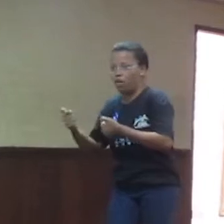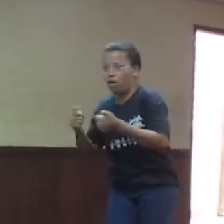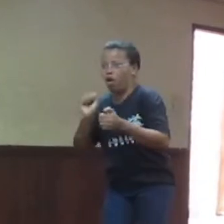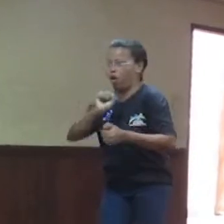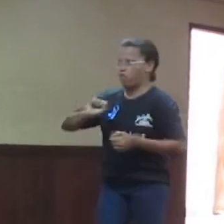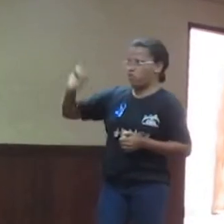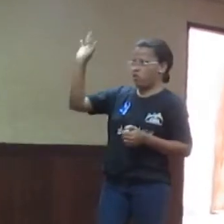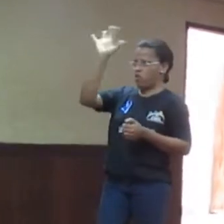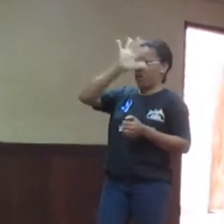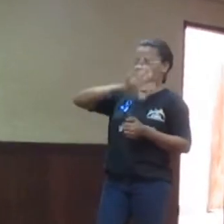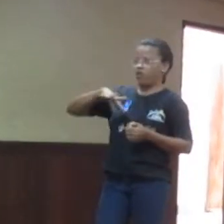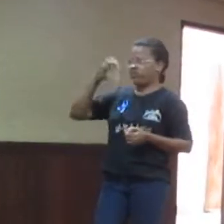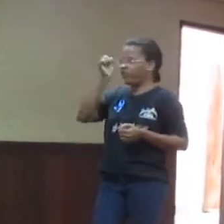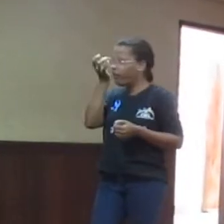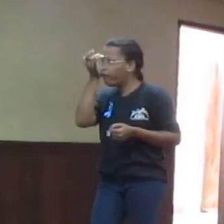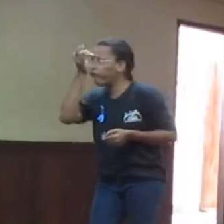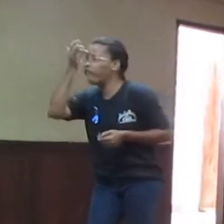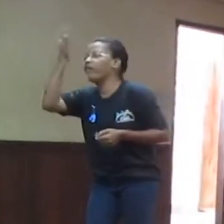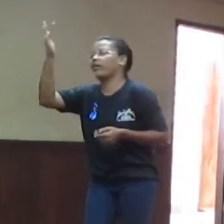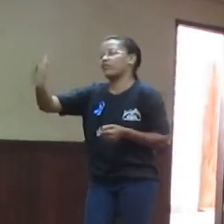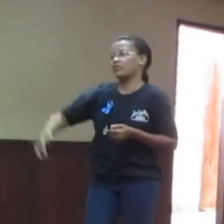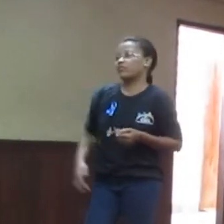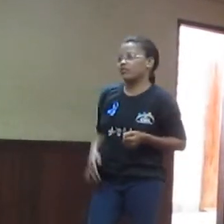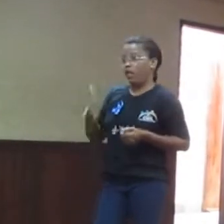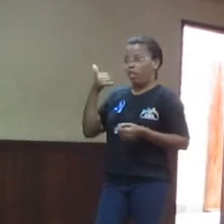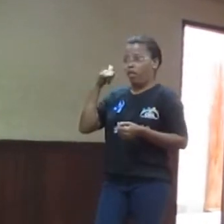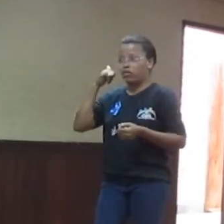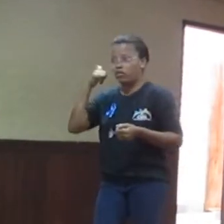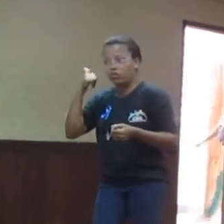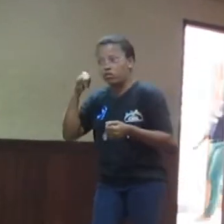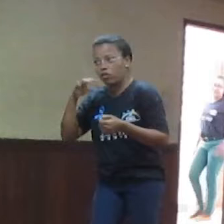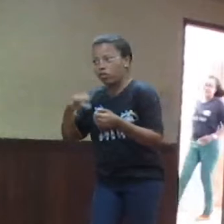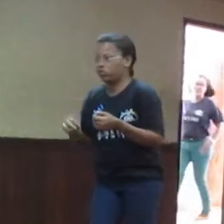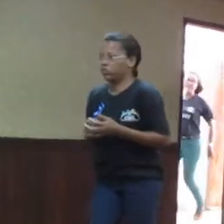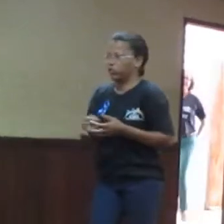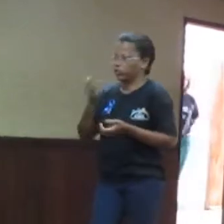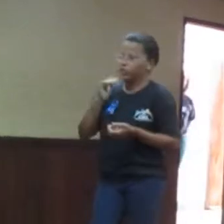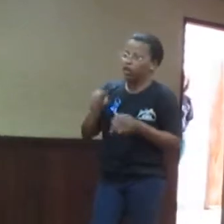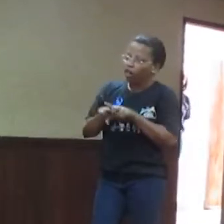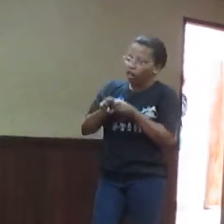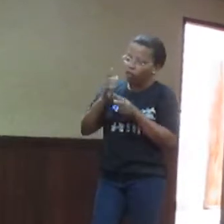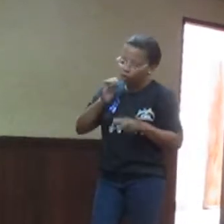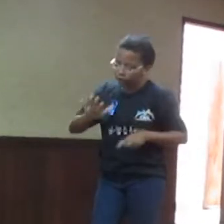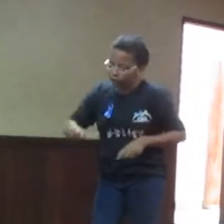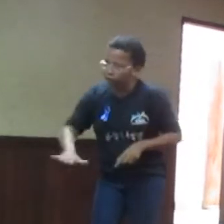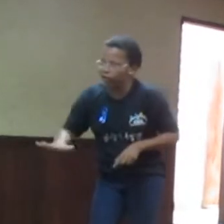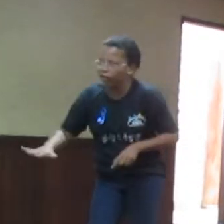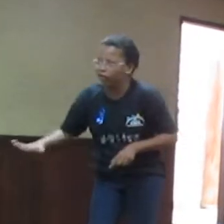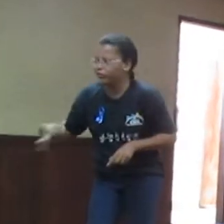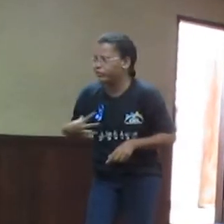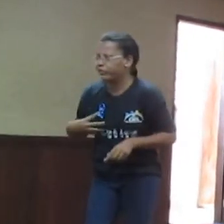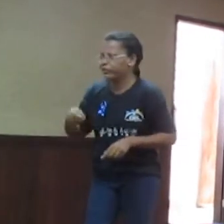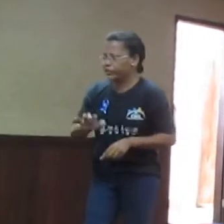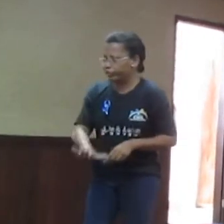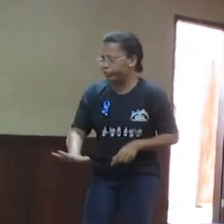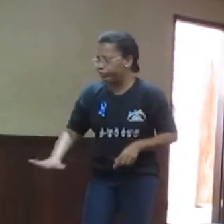melhor aprendizado. Está disponível para todos os aparelhos. E ele é indicado também para criança, viu? A gente que tem nossos filhinhos assim crescendo,